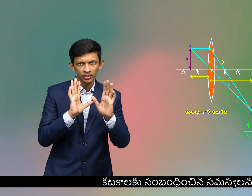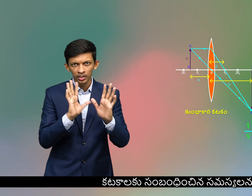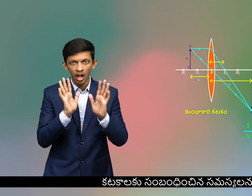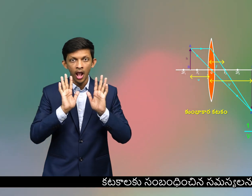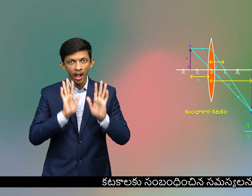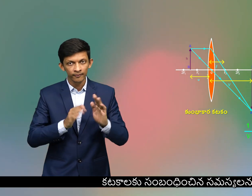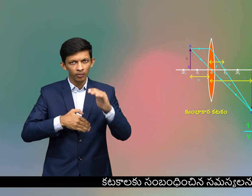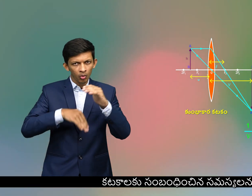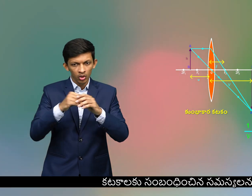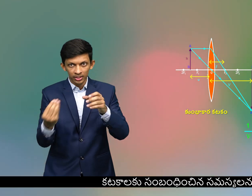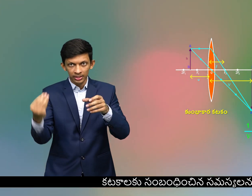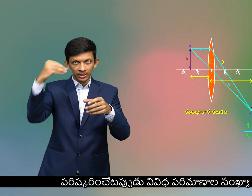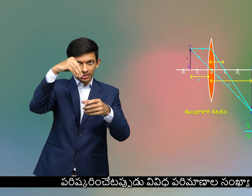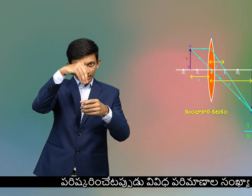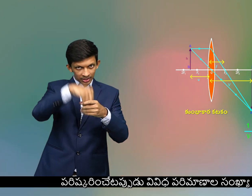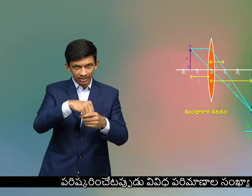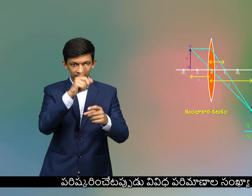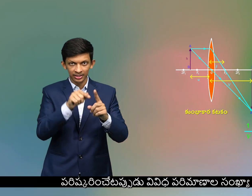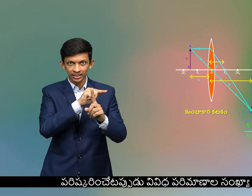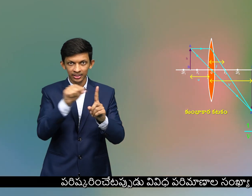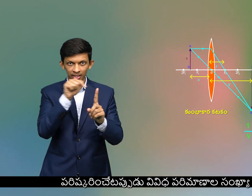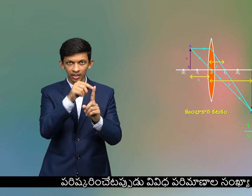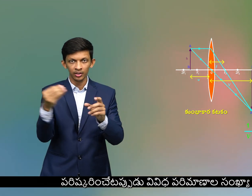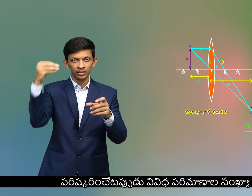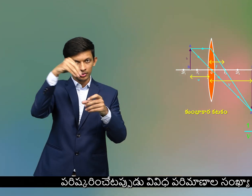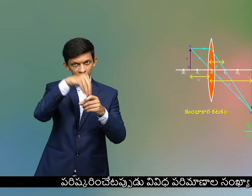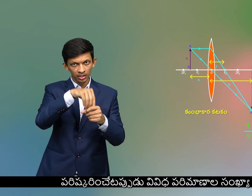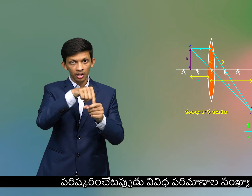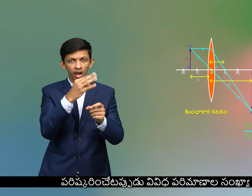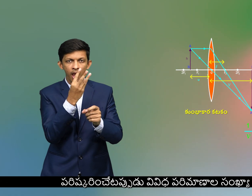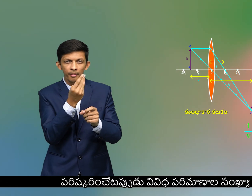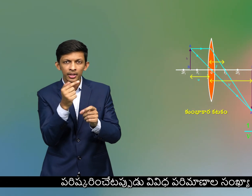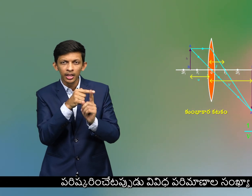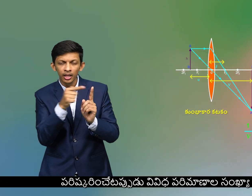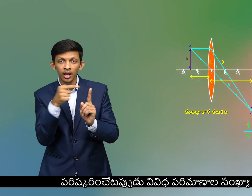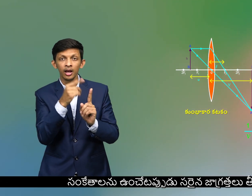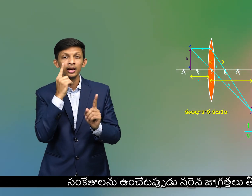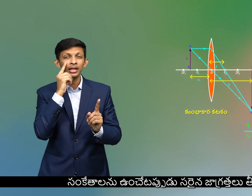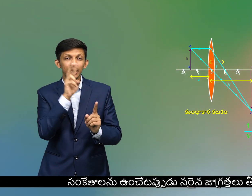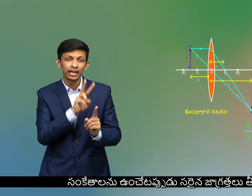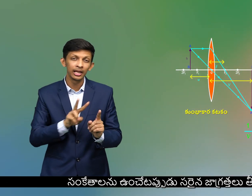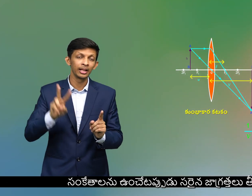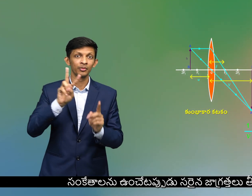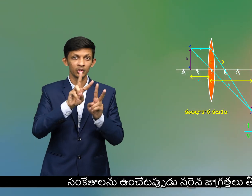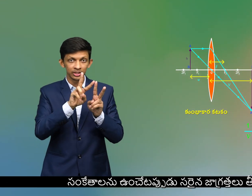కటకాలకు సంబంధించిన సమస్యలను పరిష్కరించేటప్పుడు వివిధ పరిమాణాల సంఖ్యా విలువలకు సంకేతాలను